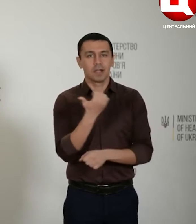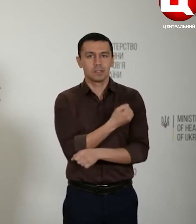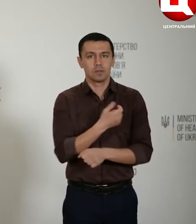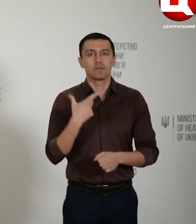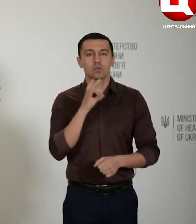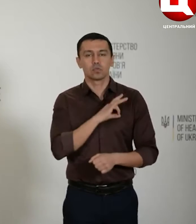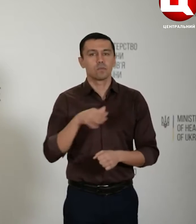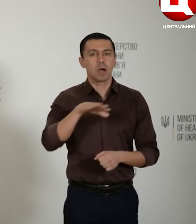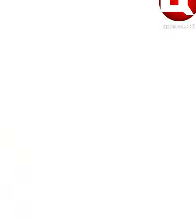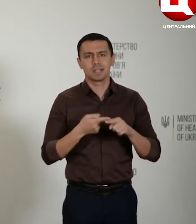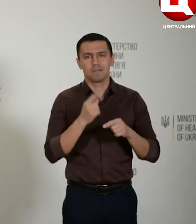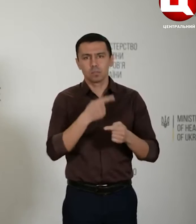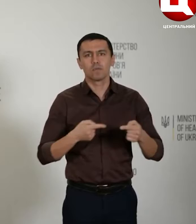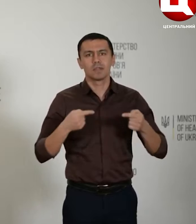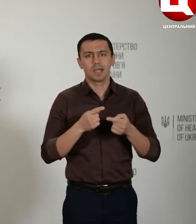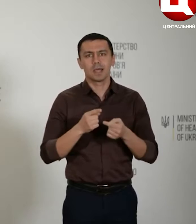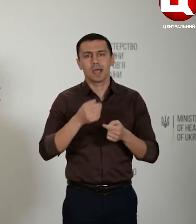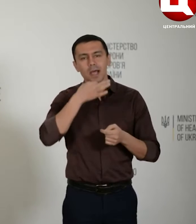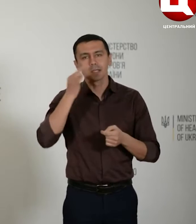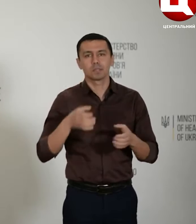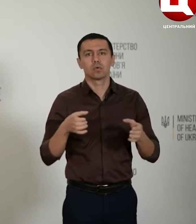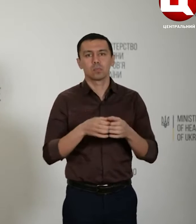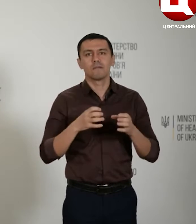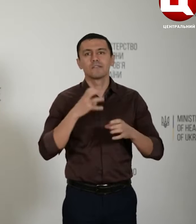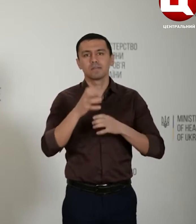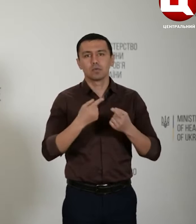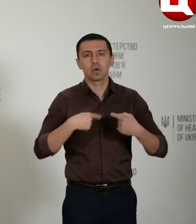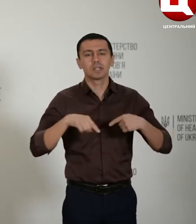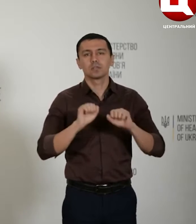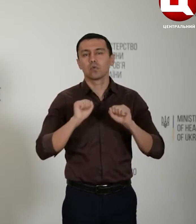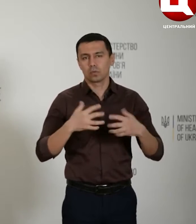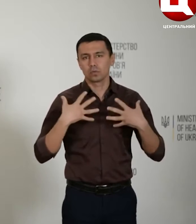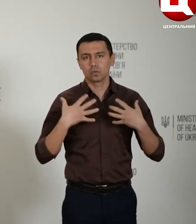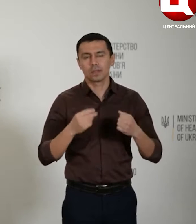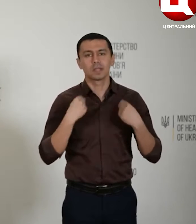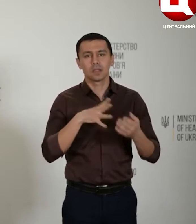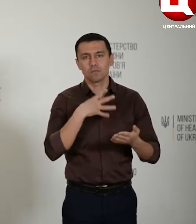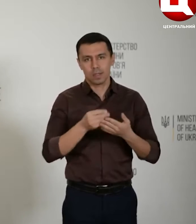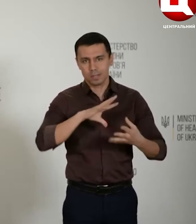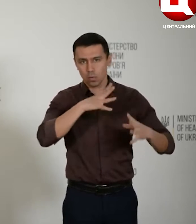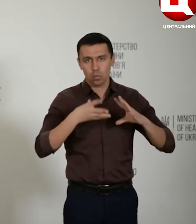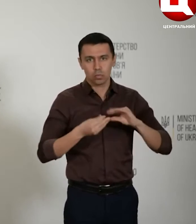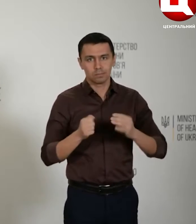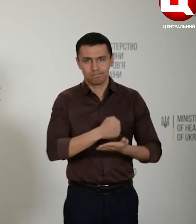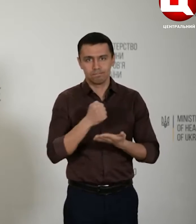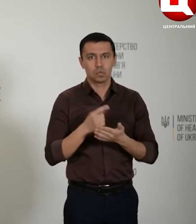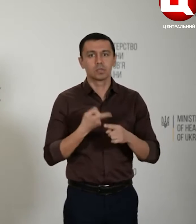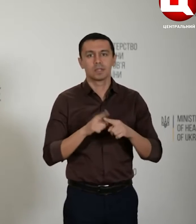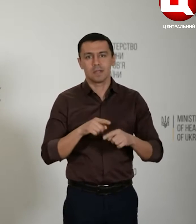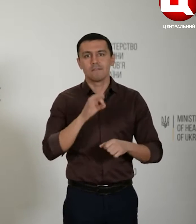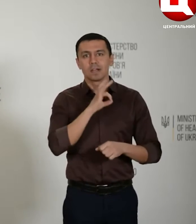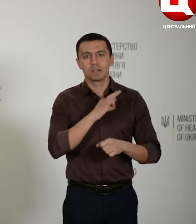використовують в багатьох країнах світу. Експертна група Всесвітньої організації охорони здоров'я дає своє заключення, що ця